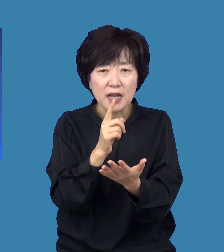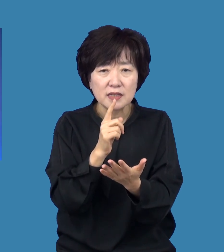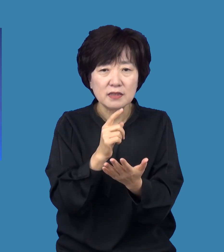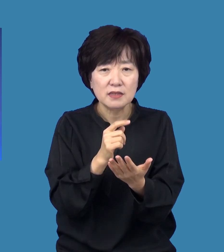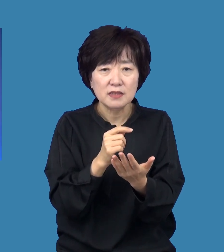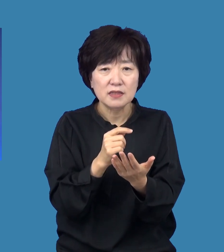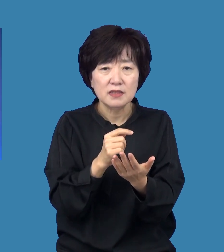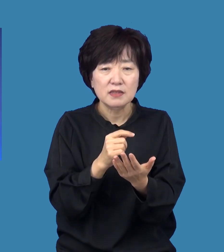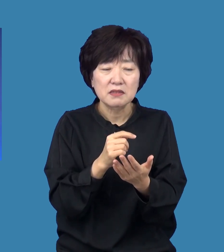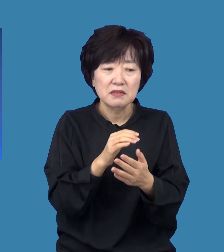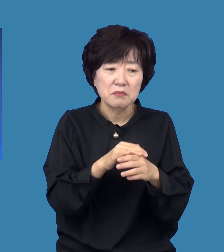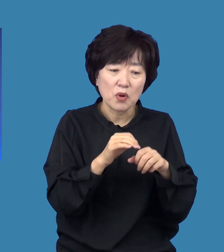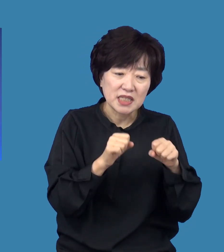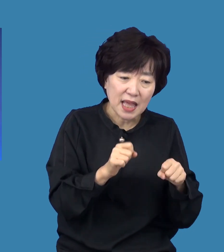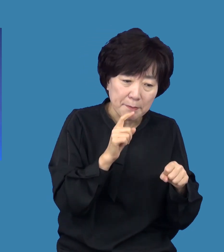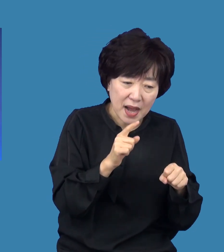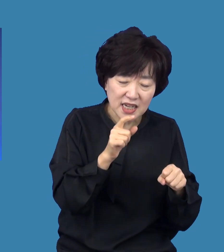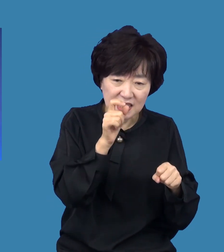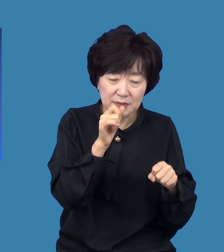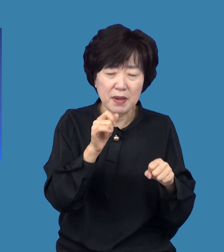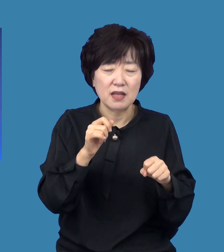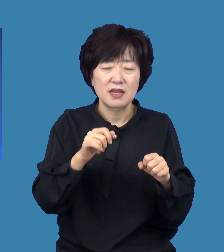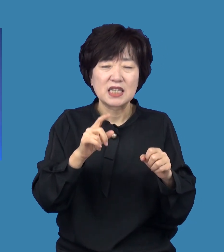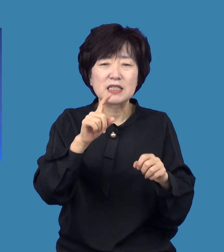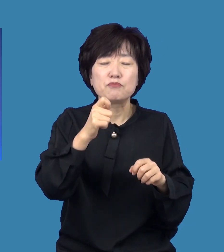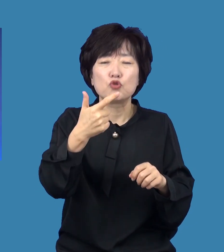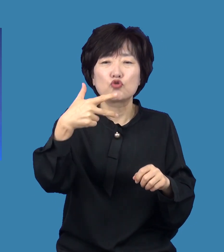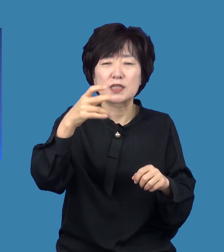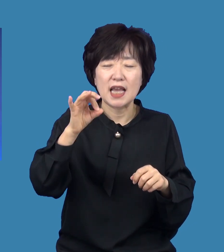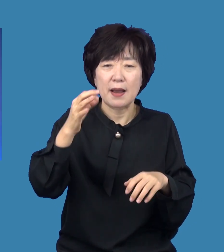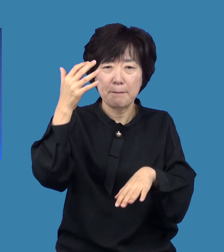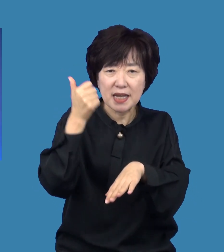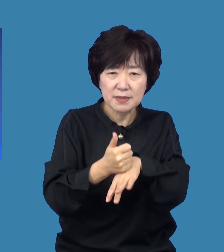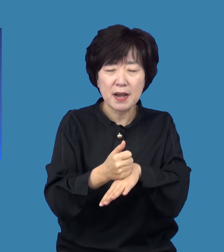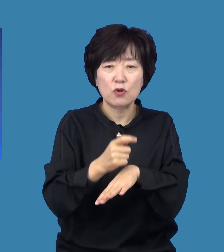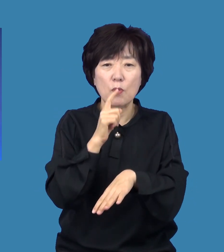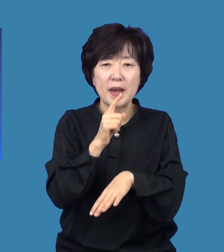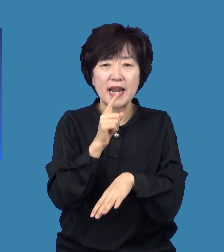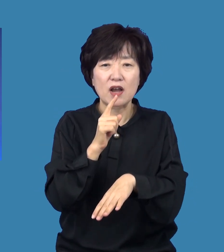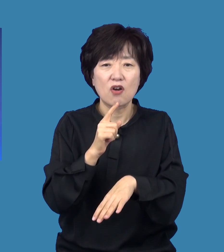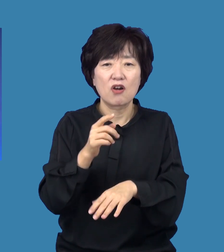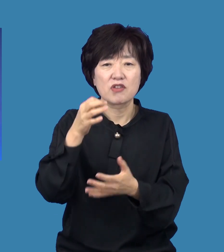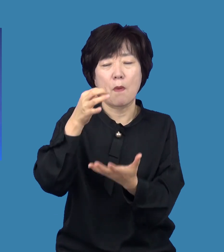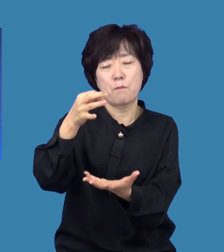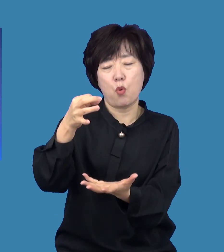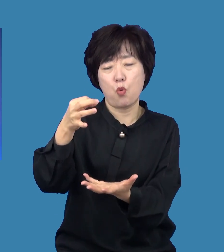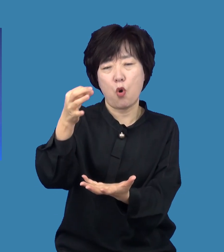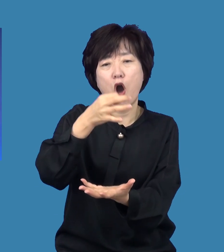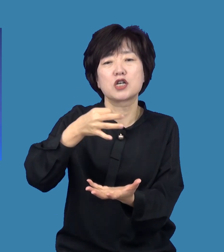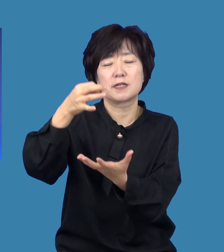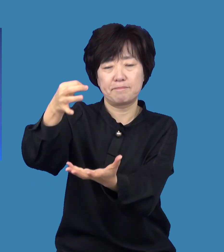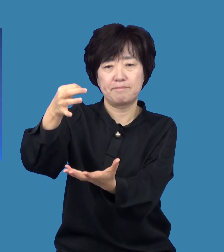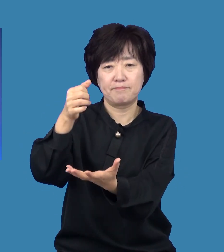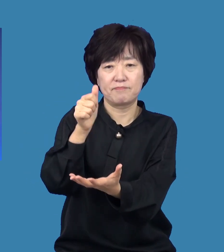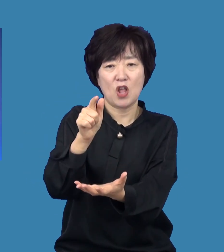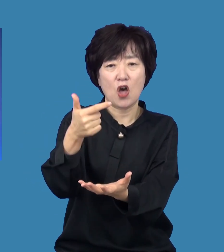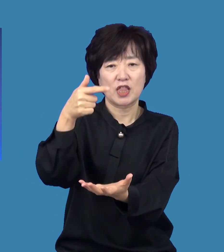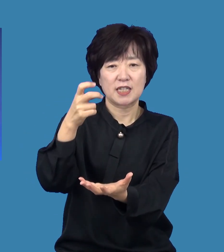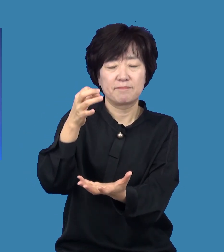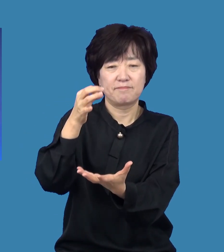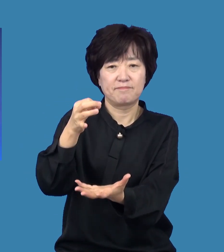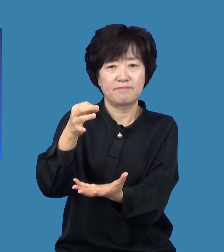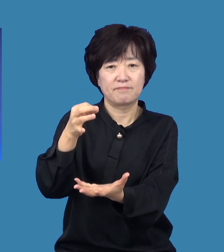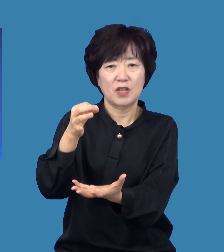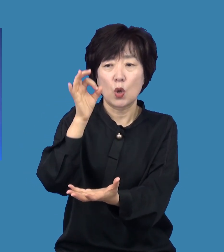인사말이 조금 있긴 한데 16장에서 바울이 마지막으로 얘기했던 것은요 연보에 대한 얘기예요. 헌금에 대한 이야기. 돈